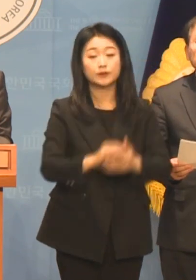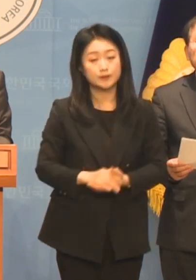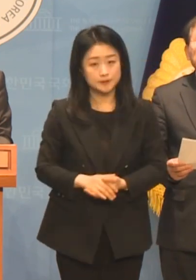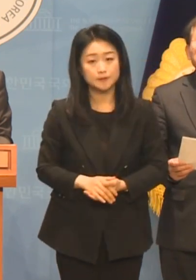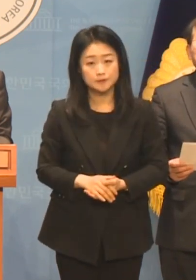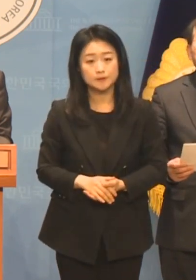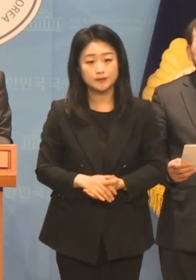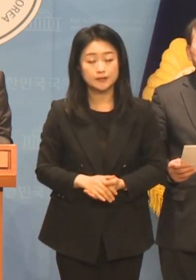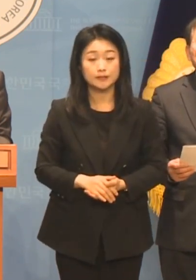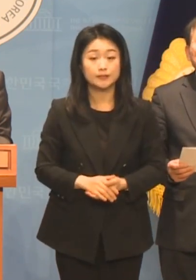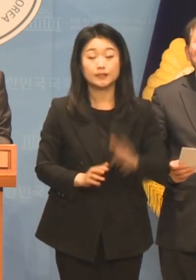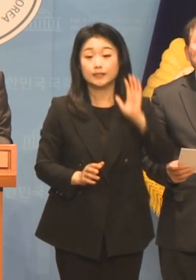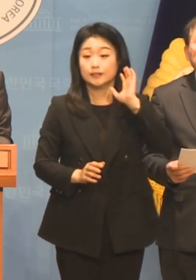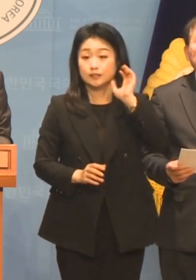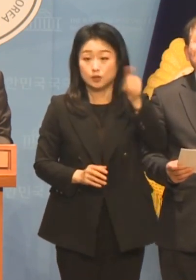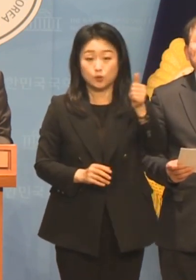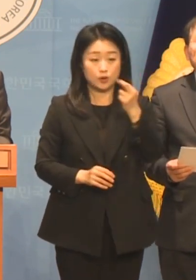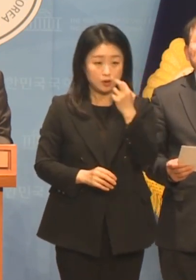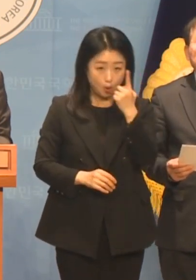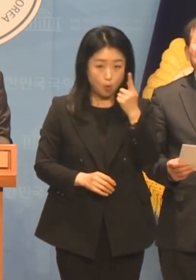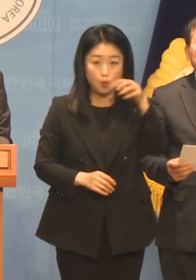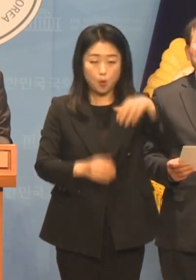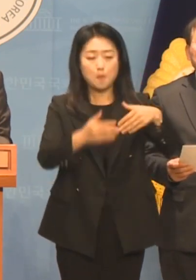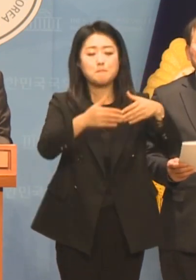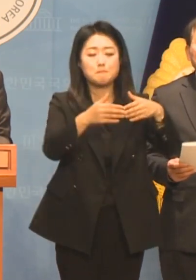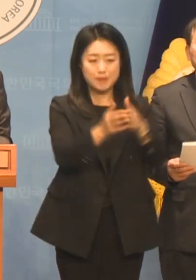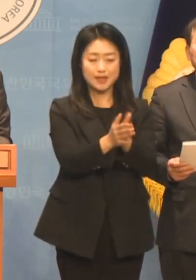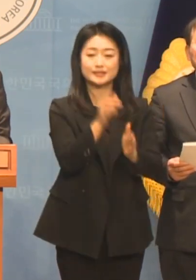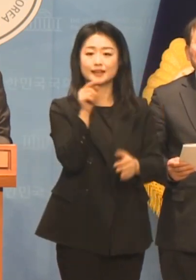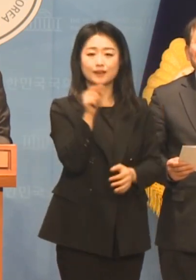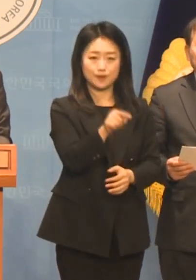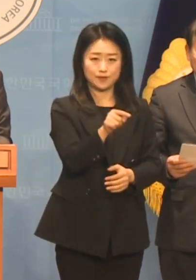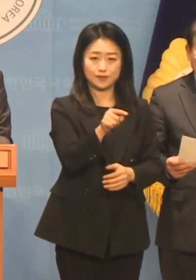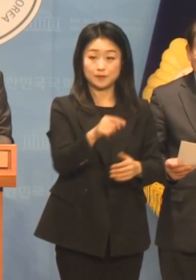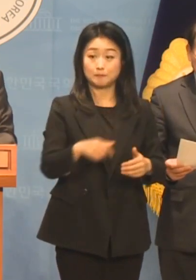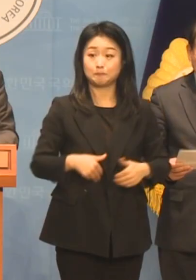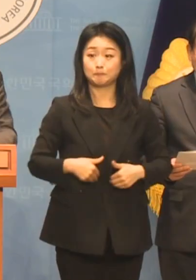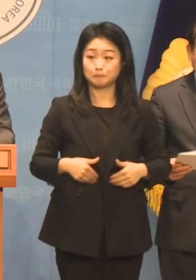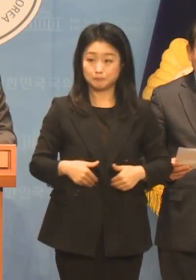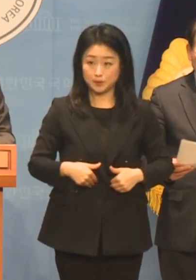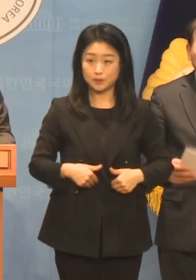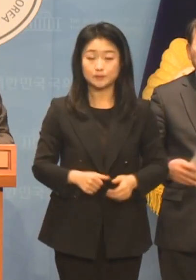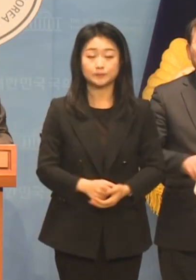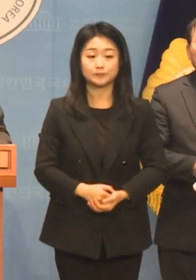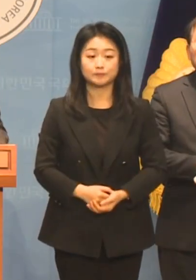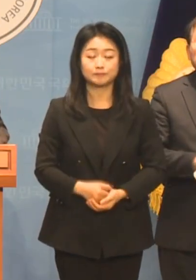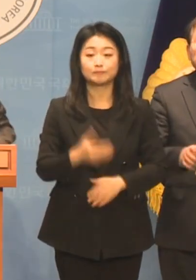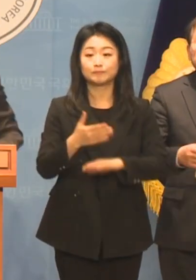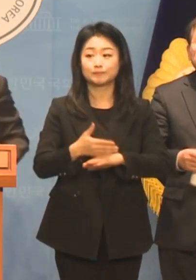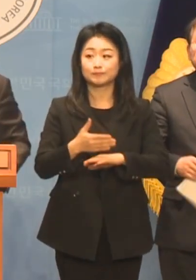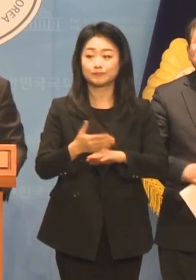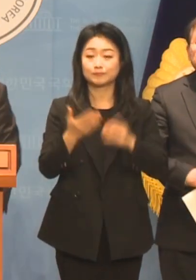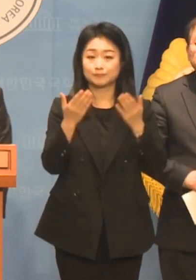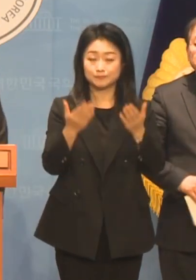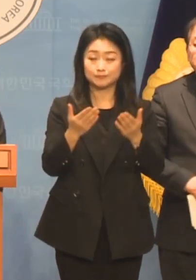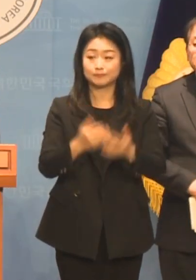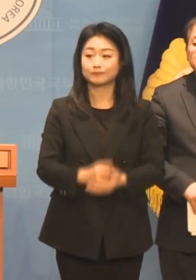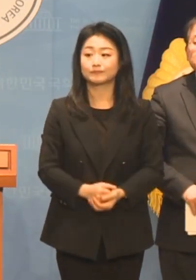아마도 대통령 경호처 폐지가 될 것입니다. 감사합니다.